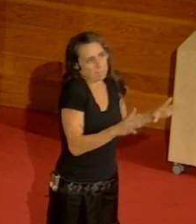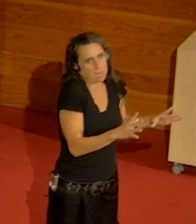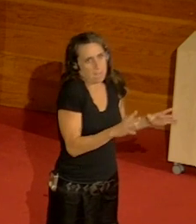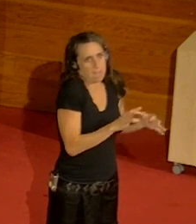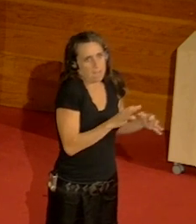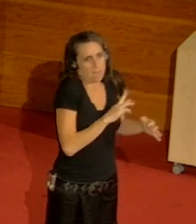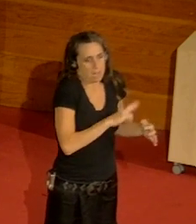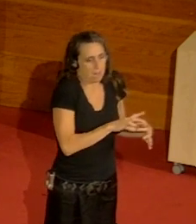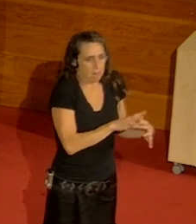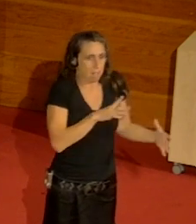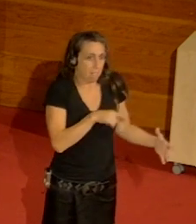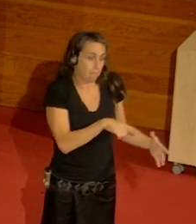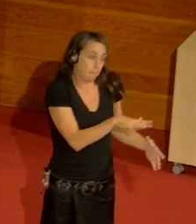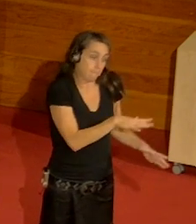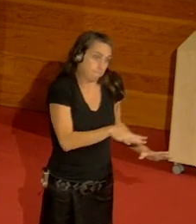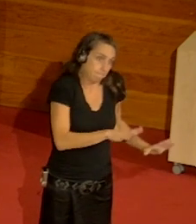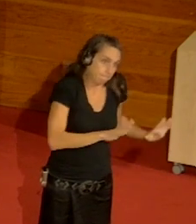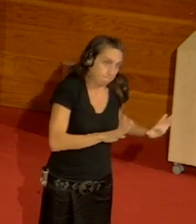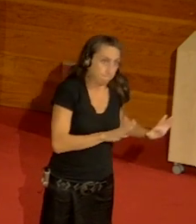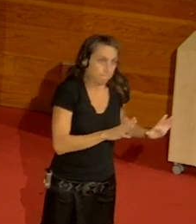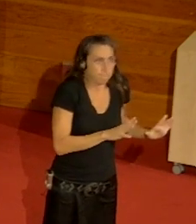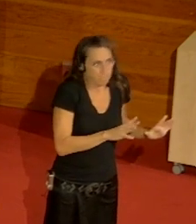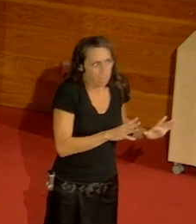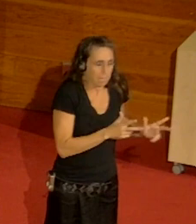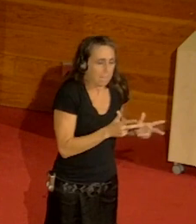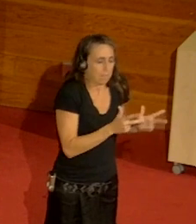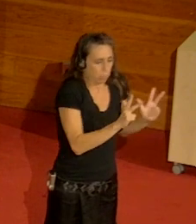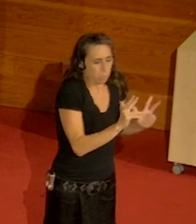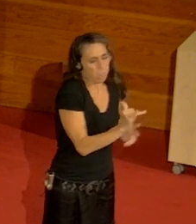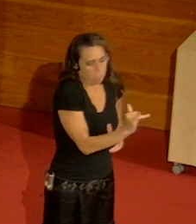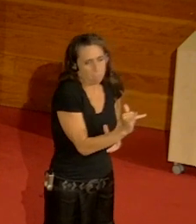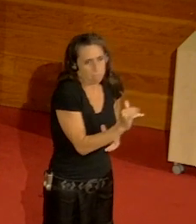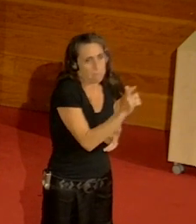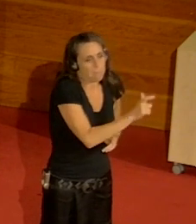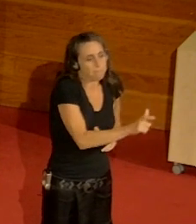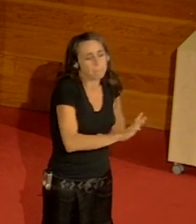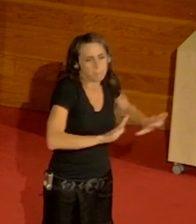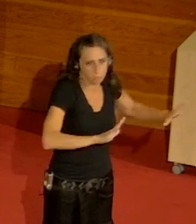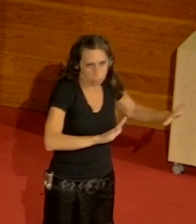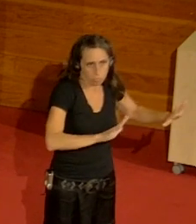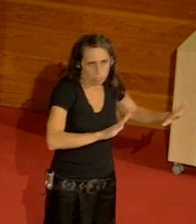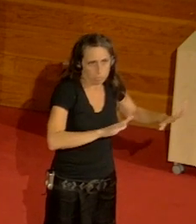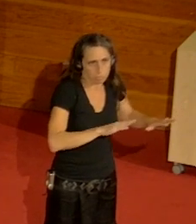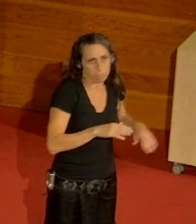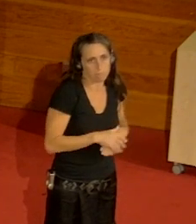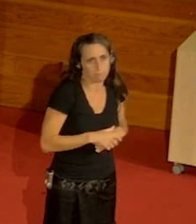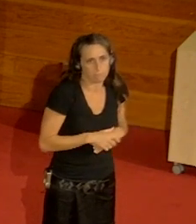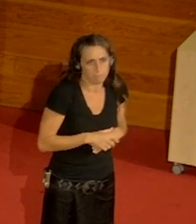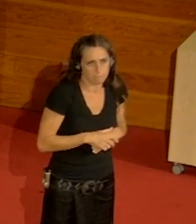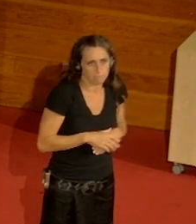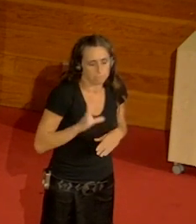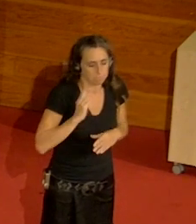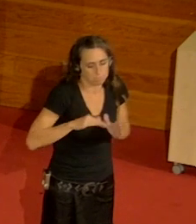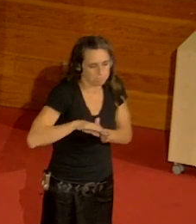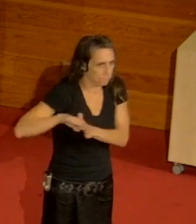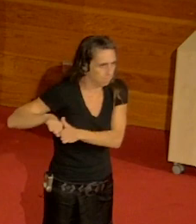mujer tiene o sea todavía Israel es una democracia para los israelíes por eso vamos a obviar el tema palestino